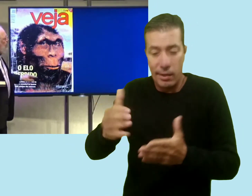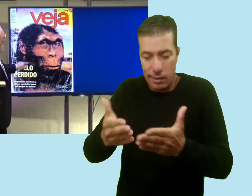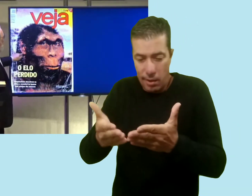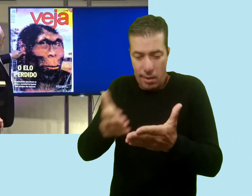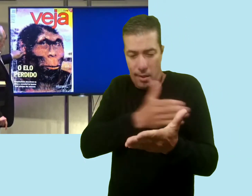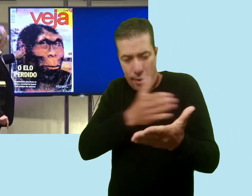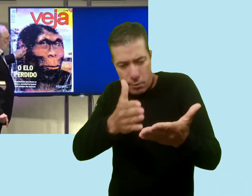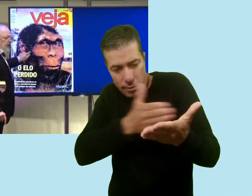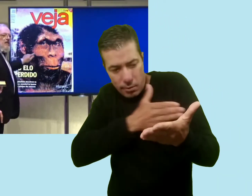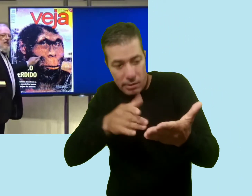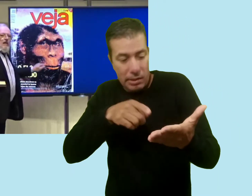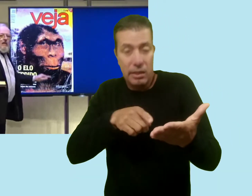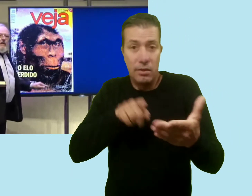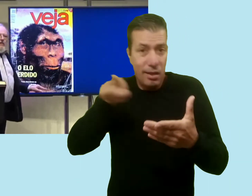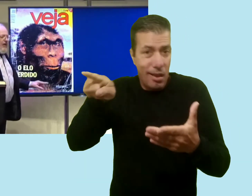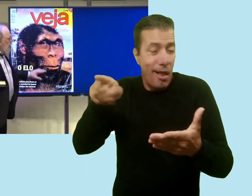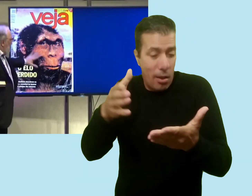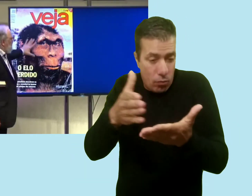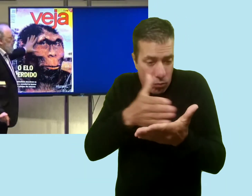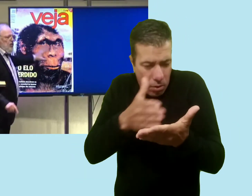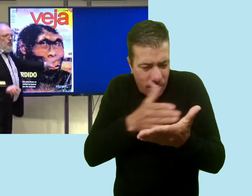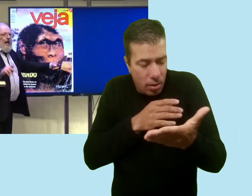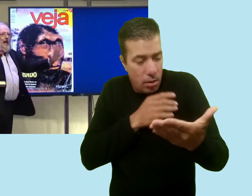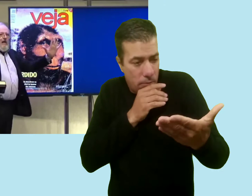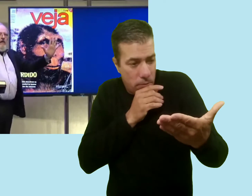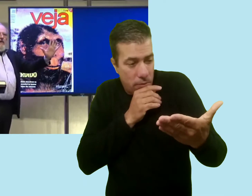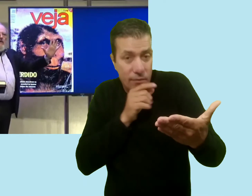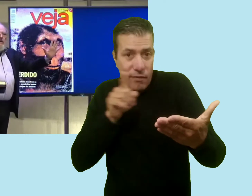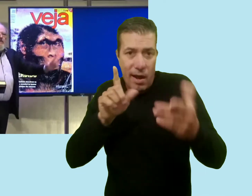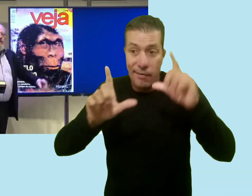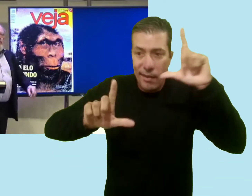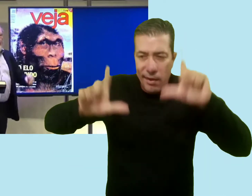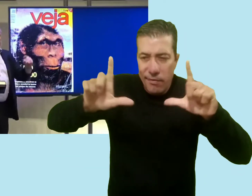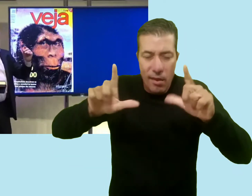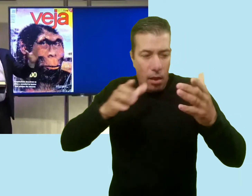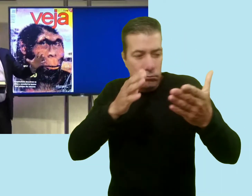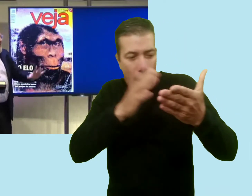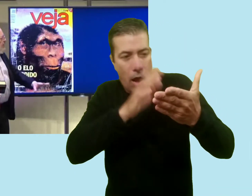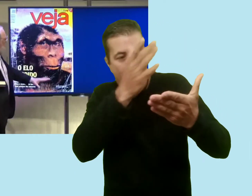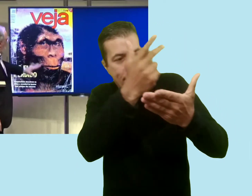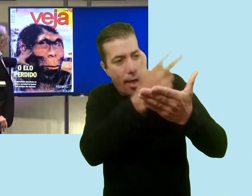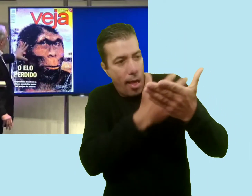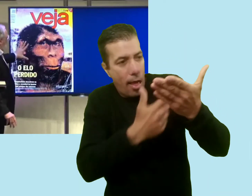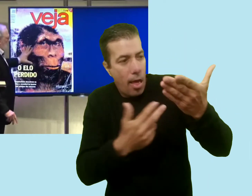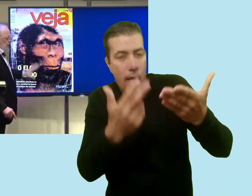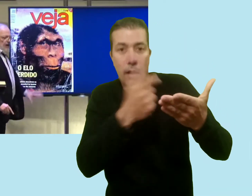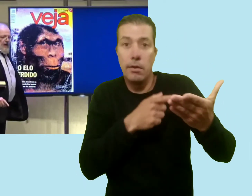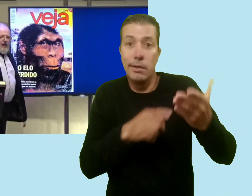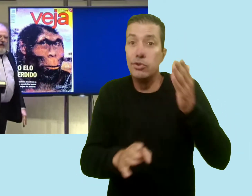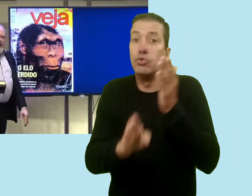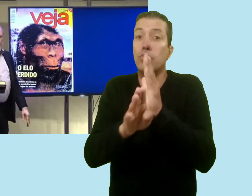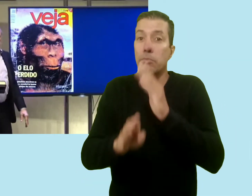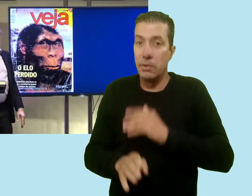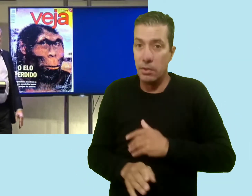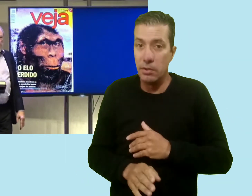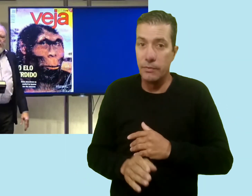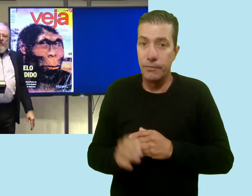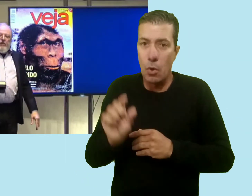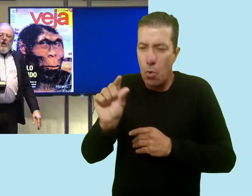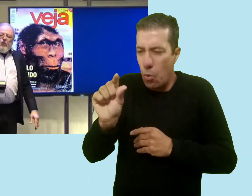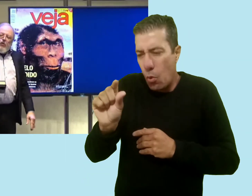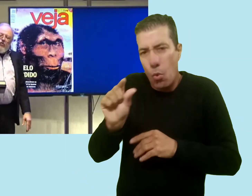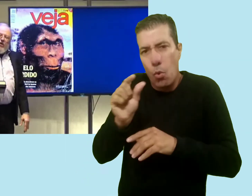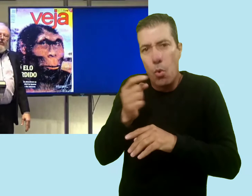a gente vai lá dentro da revista, isso aqui fica exposto lá. Sai propaganda na televisão com essa imagem. Eles